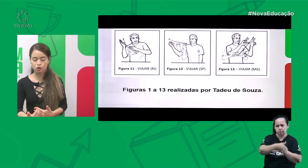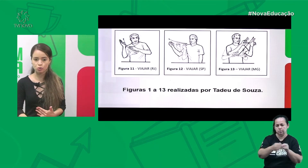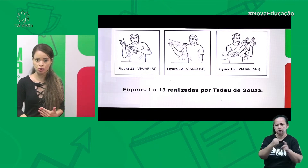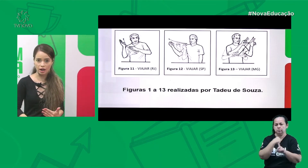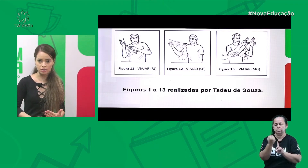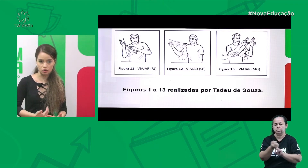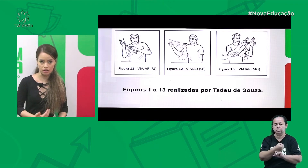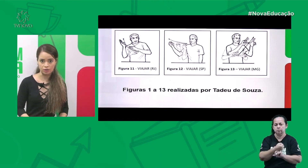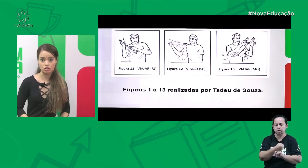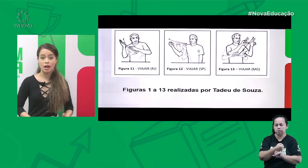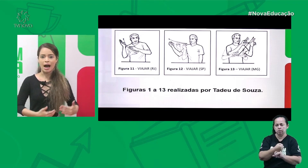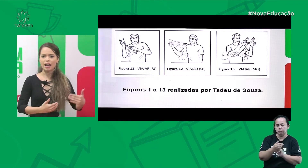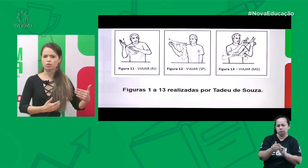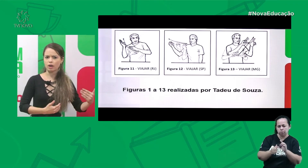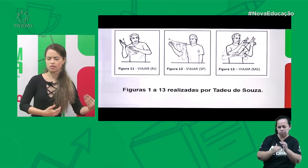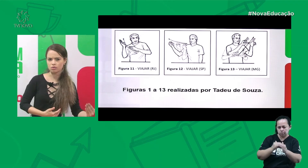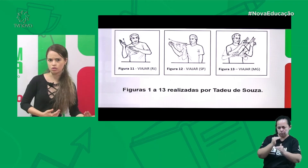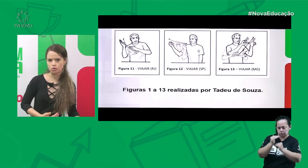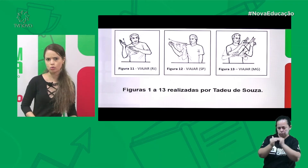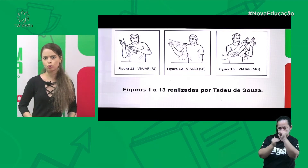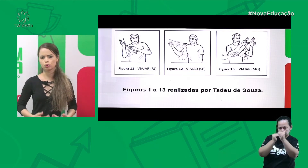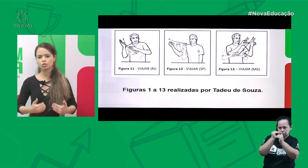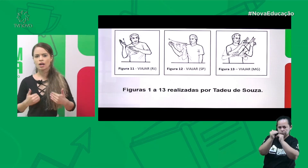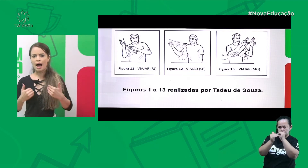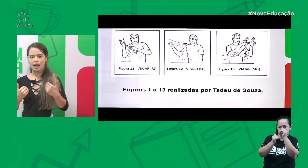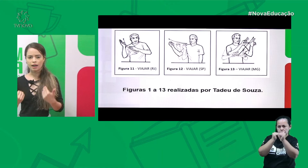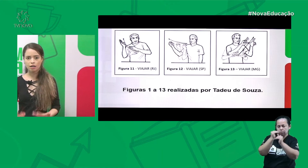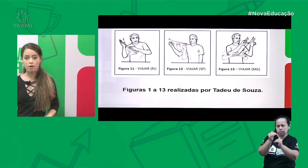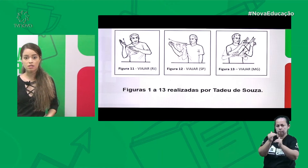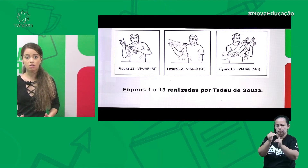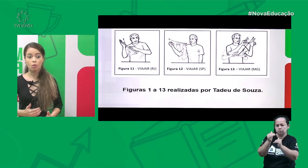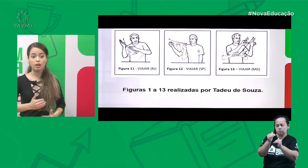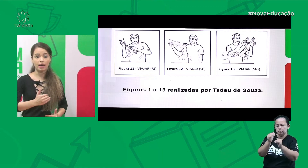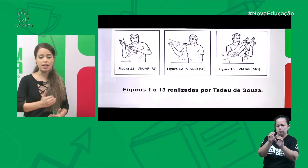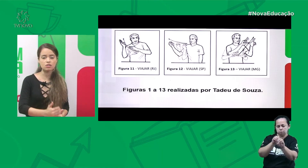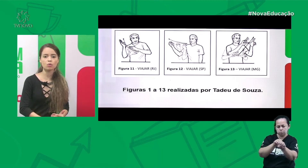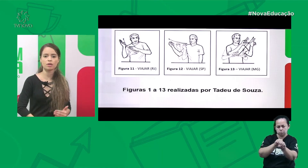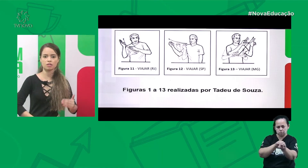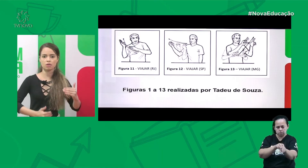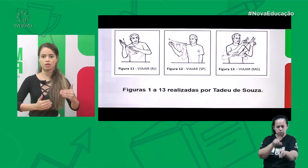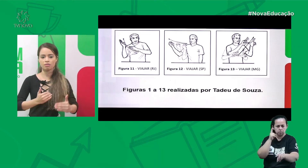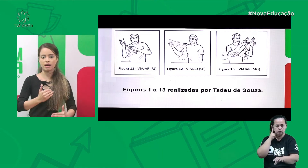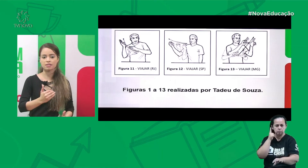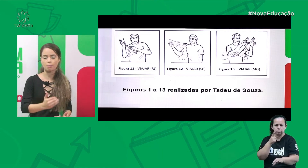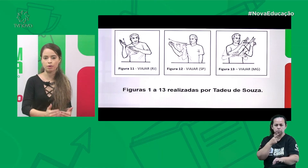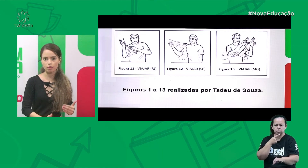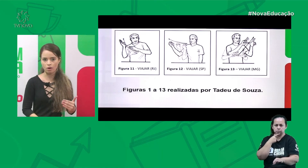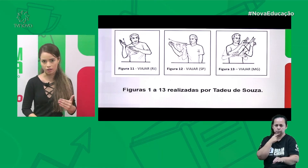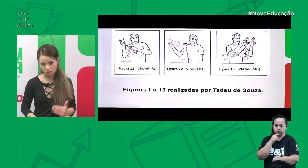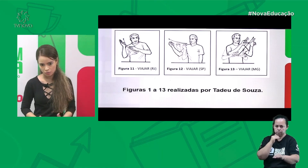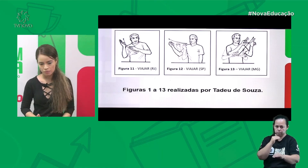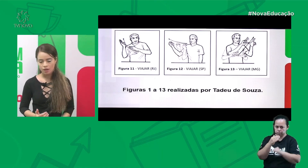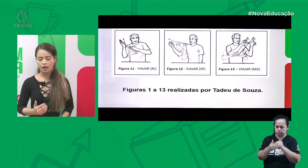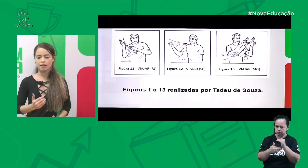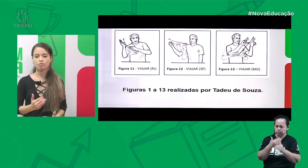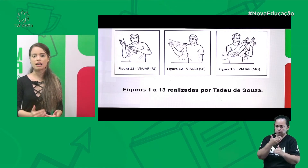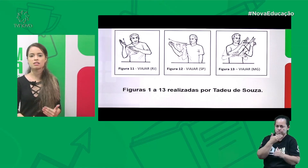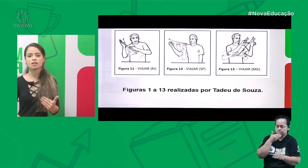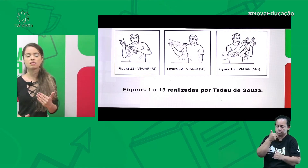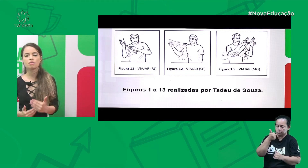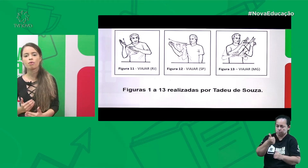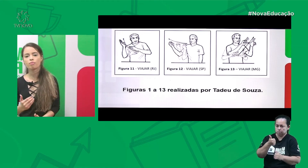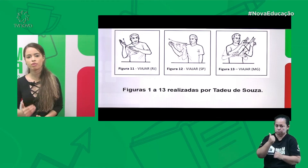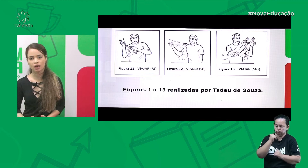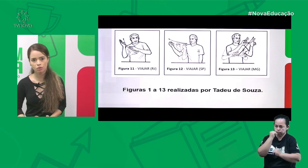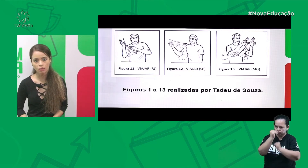dos estudos relacionados à educação de surdos, a Libras, então esse conhecimento ele vai se aprimorando, ele vai